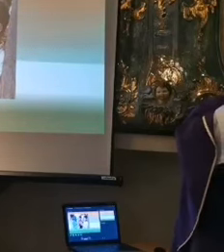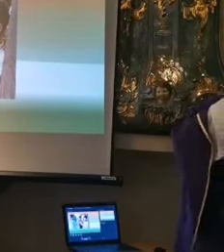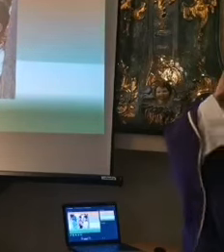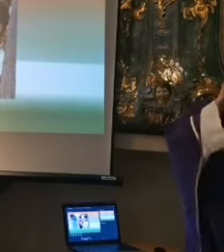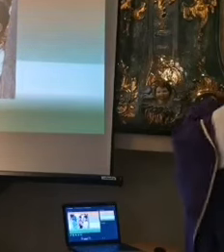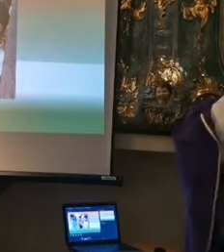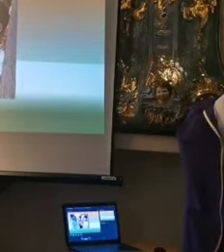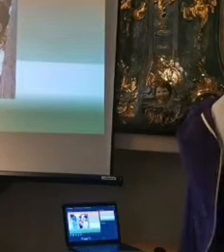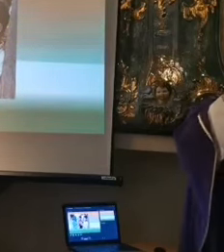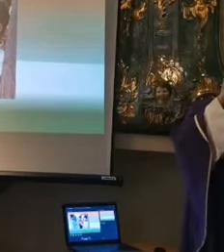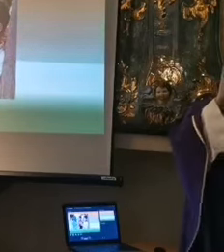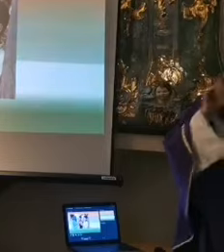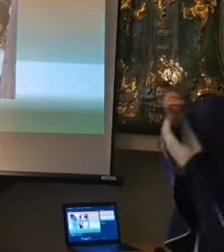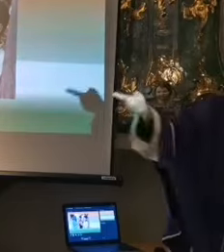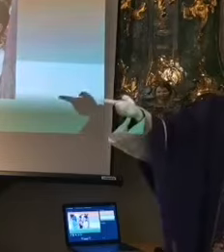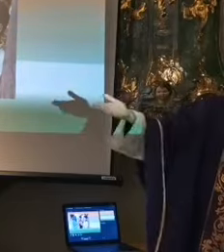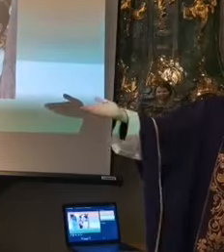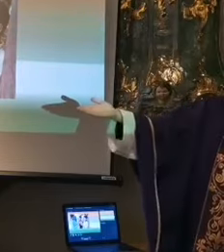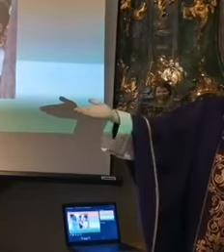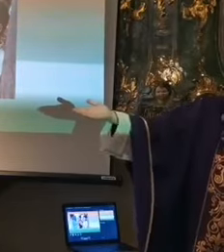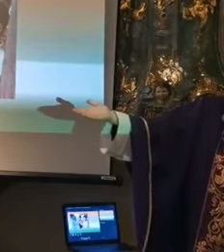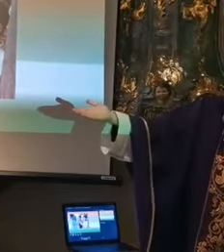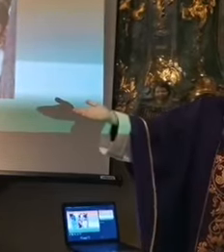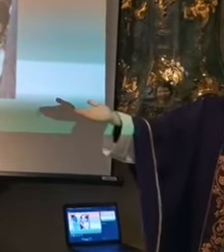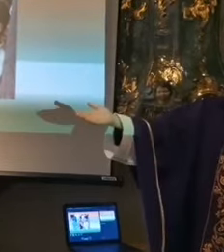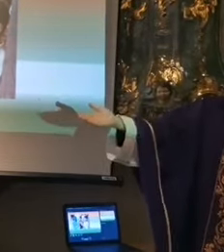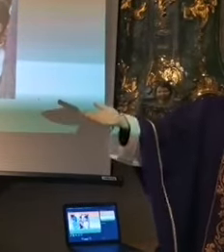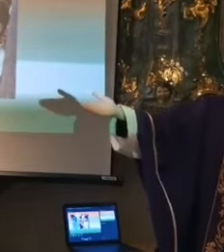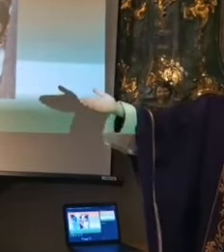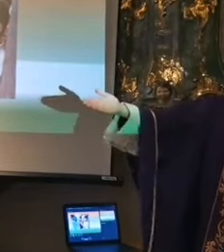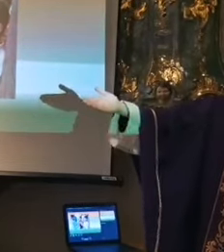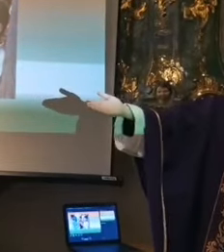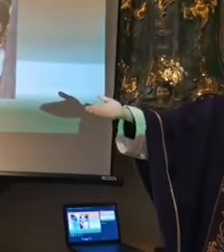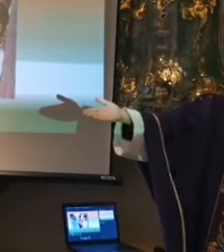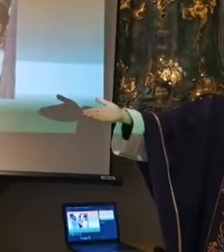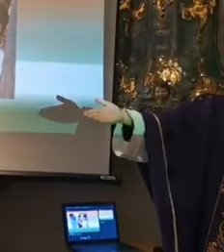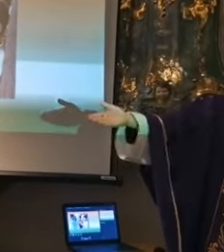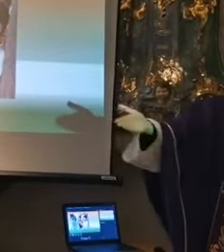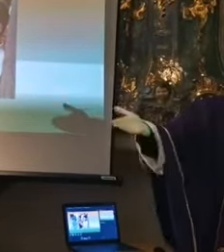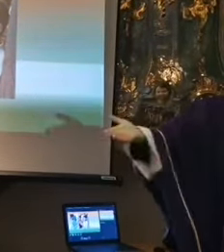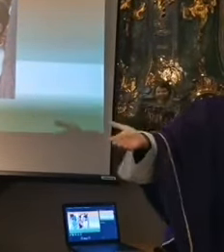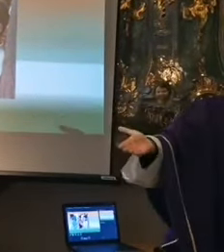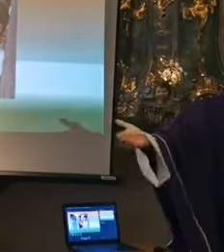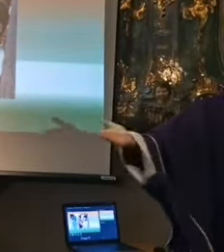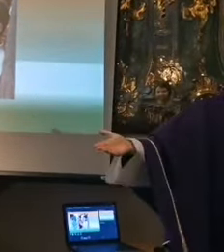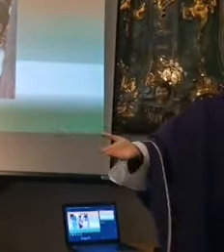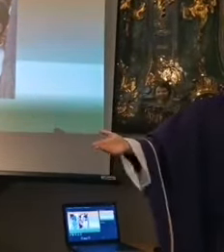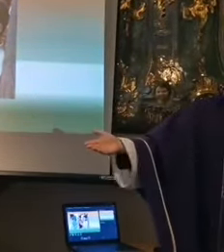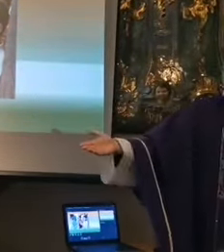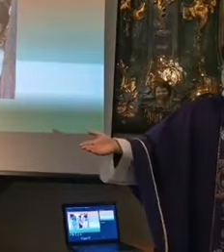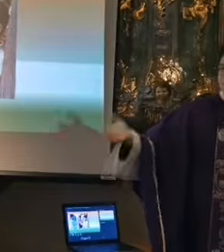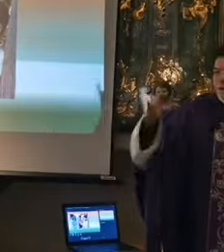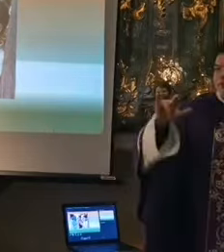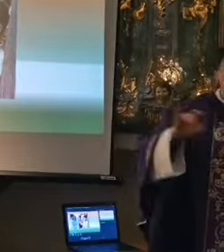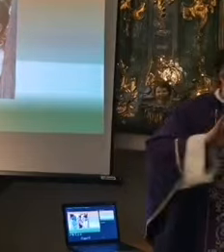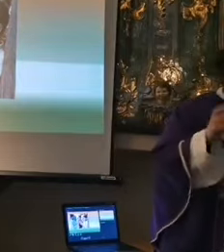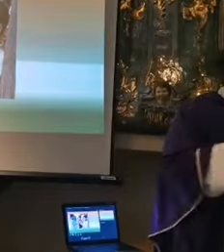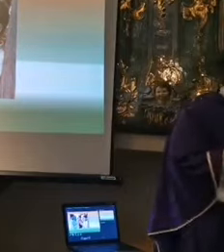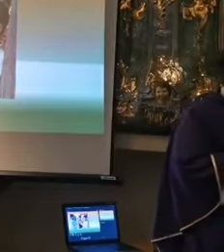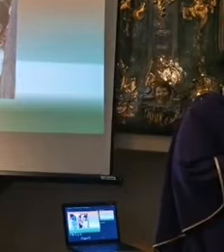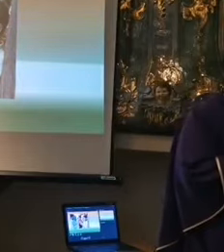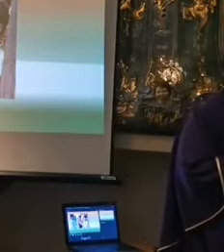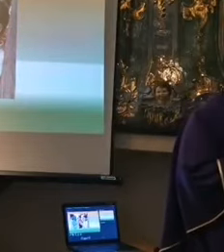love you. I love you. In India? Si, si. In italiano? Si, ja si. Anche.